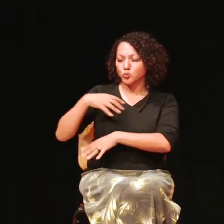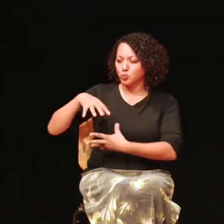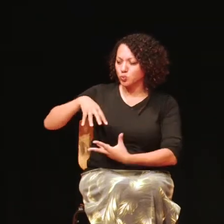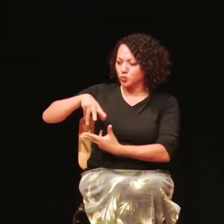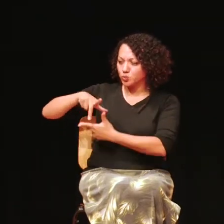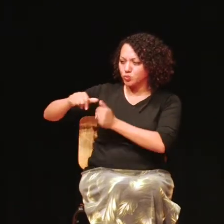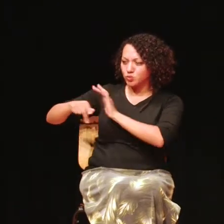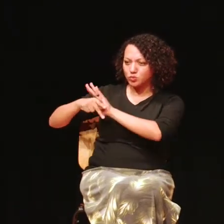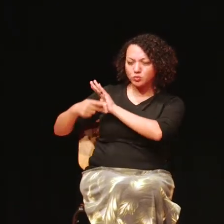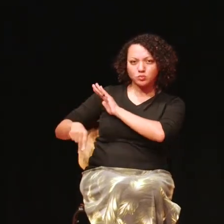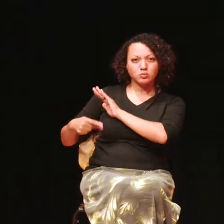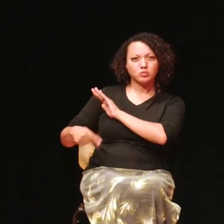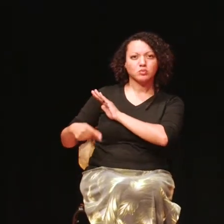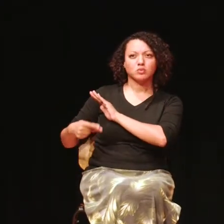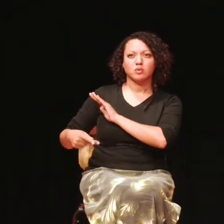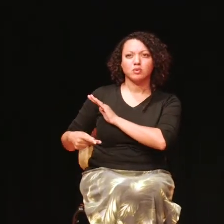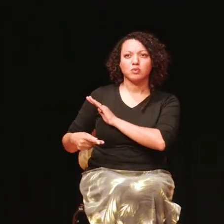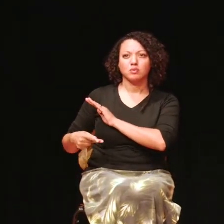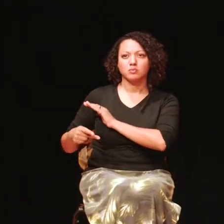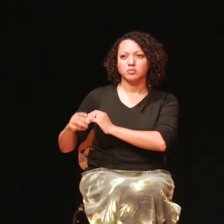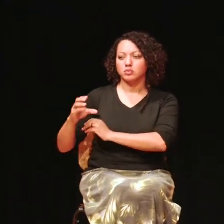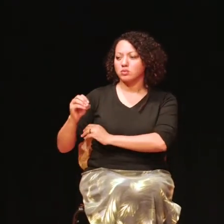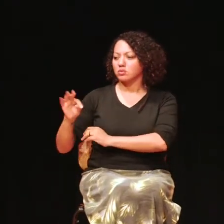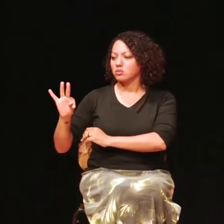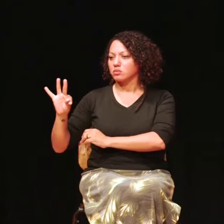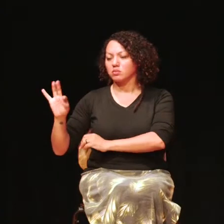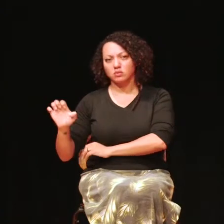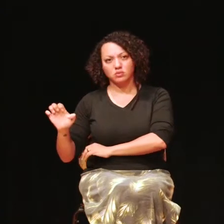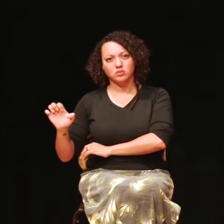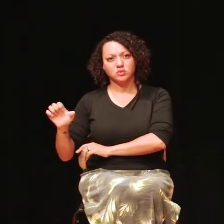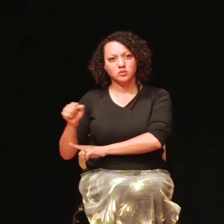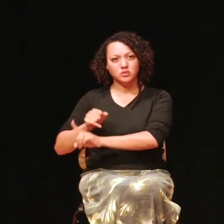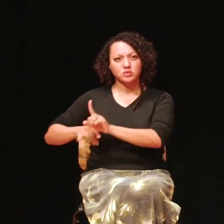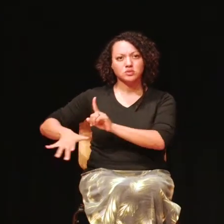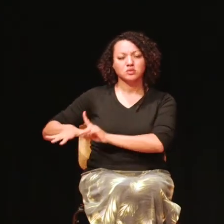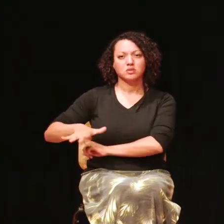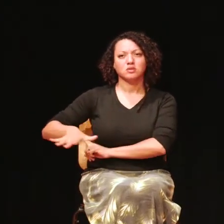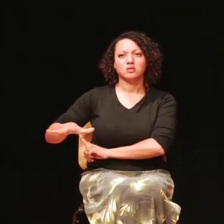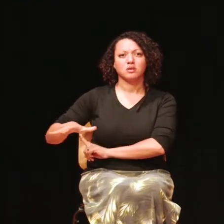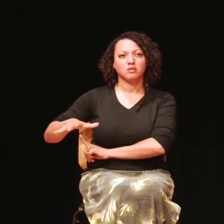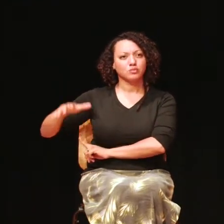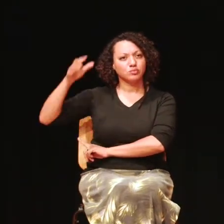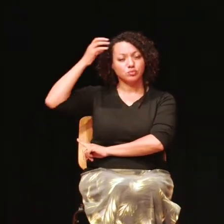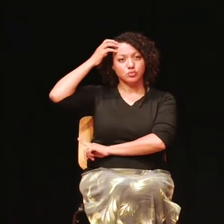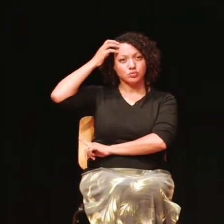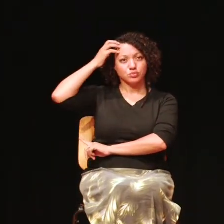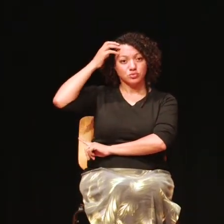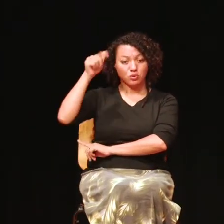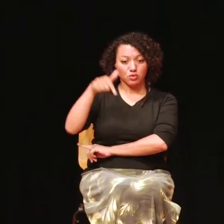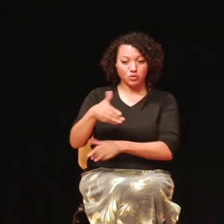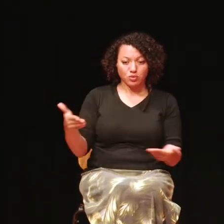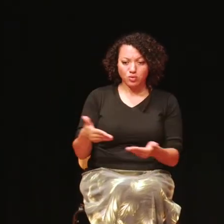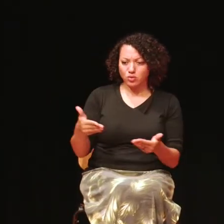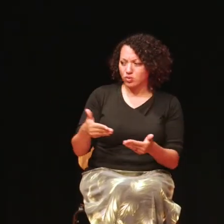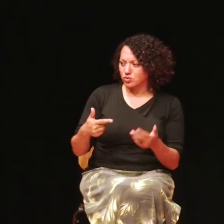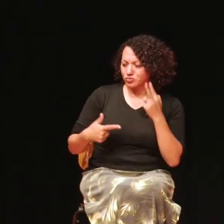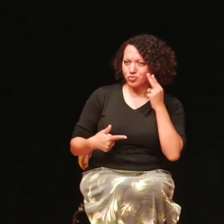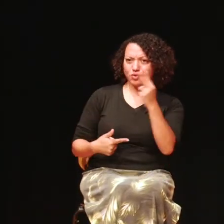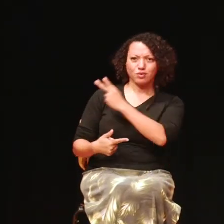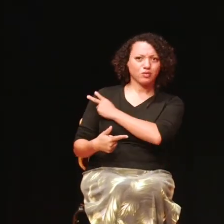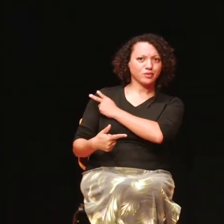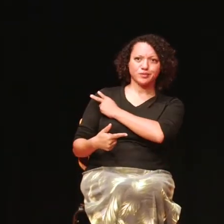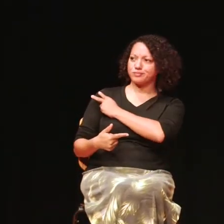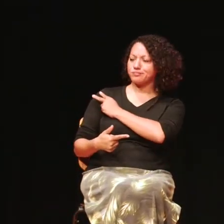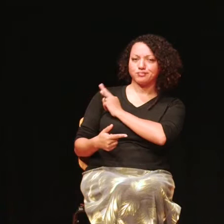universo che è un universo di corti, per esempio, da società di corti, che per noi è un universo totalmente ultrapassato,